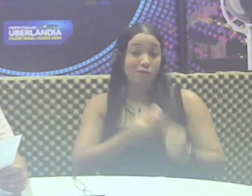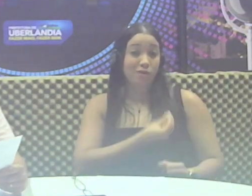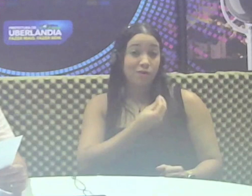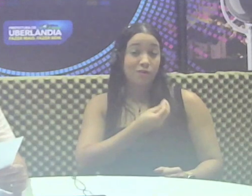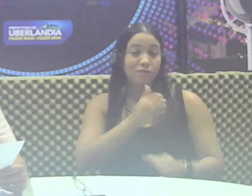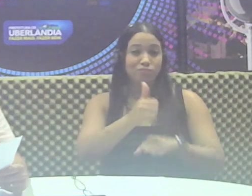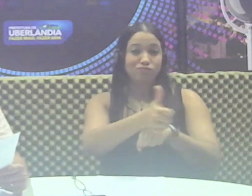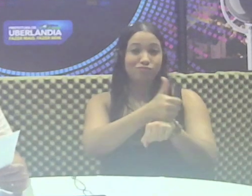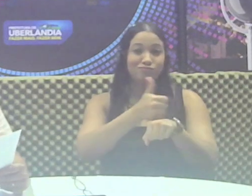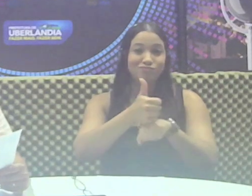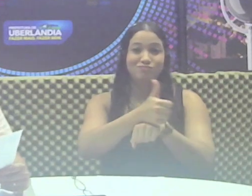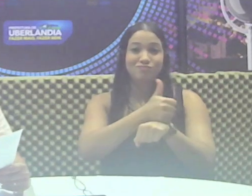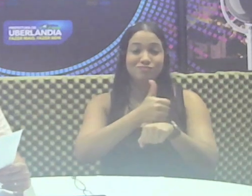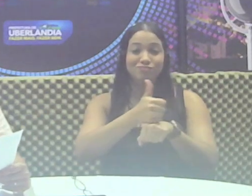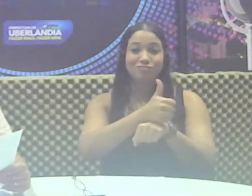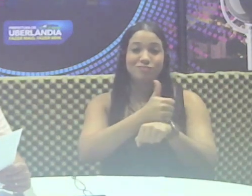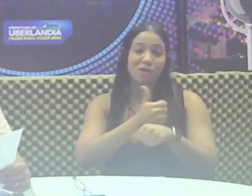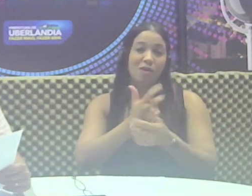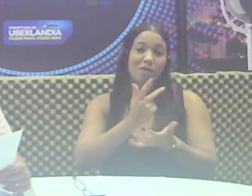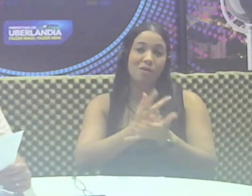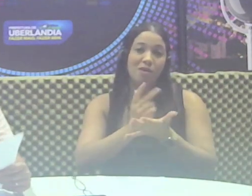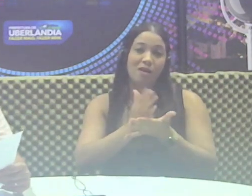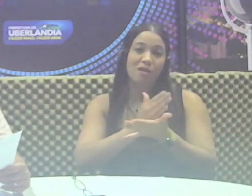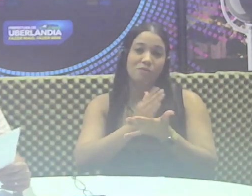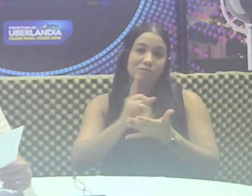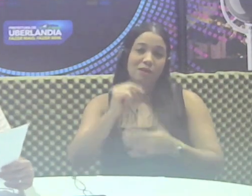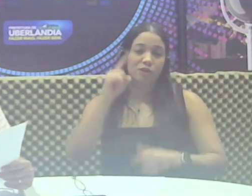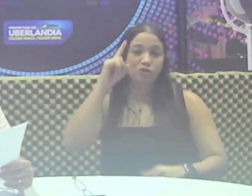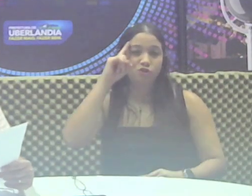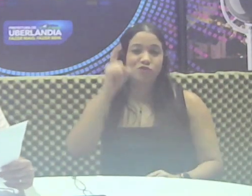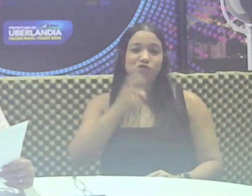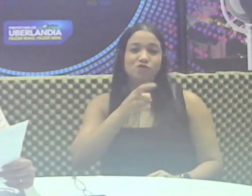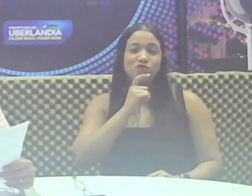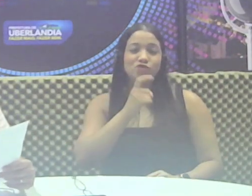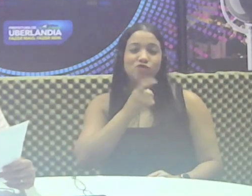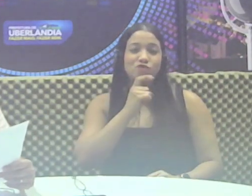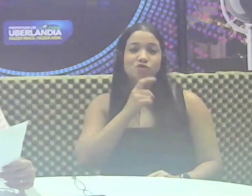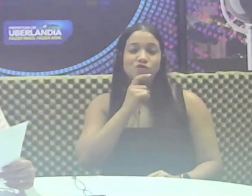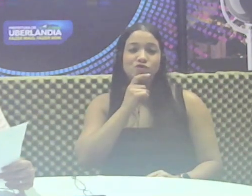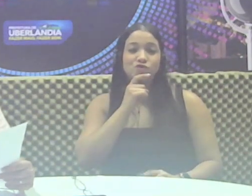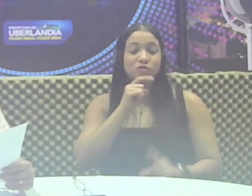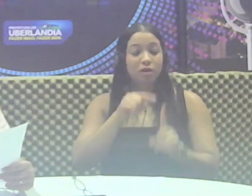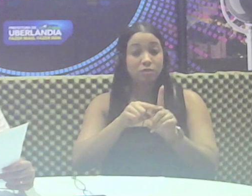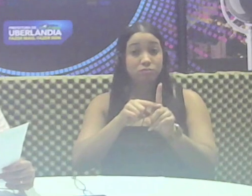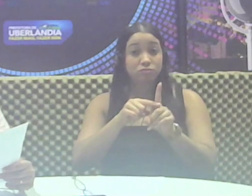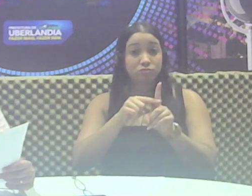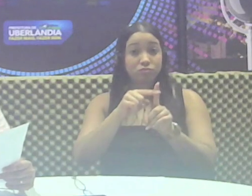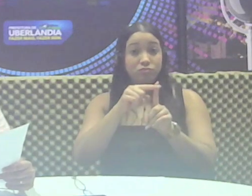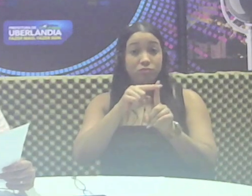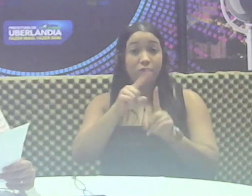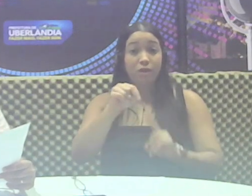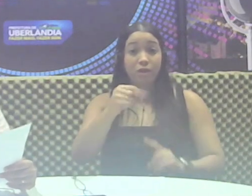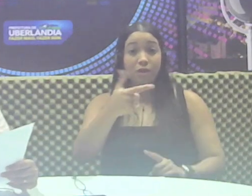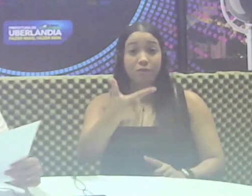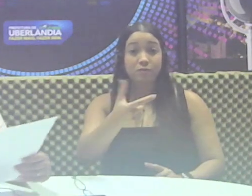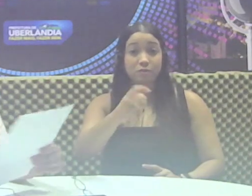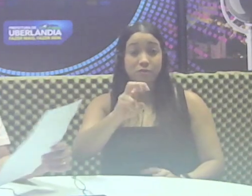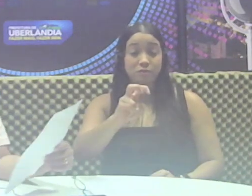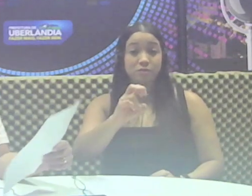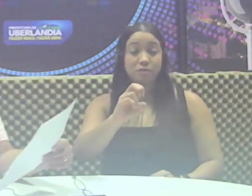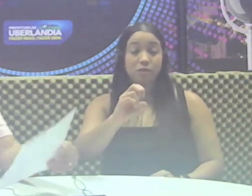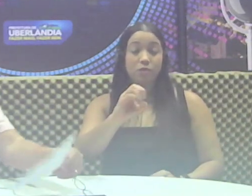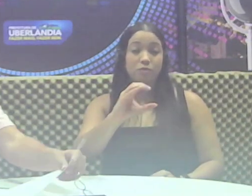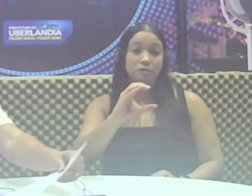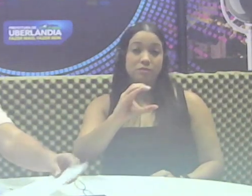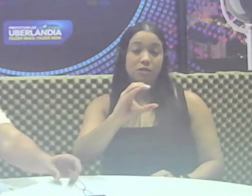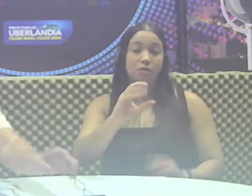alto rendimento, até mesmo em dias mais frios. Além de manter a temperatura da água dentro dos 25 graus recomendados